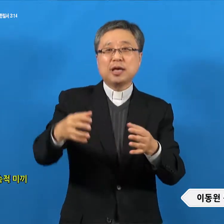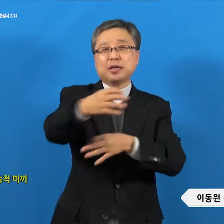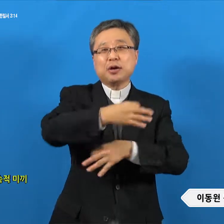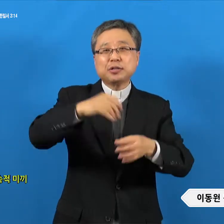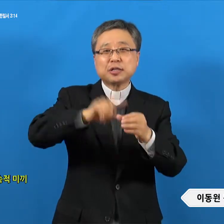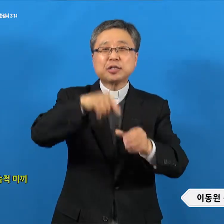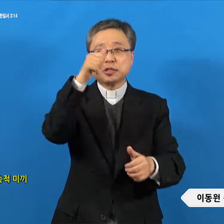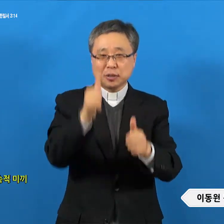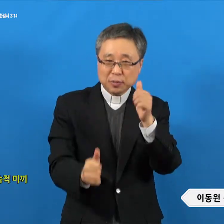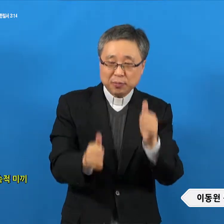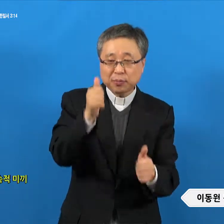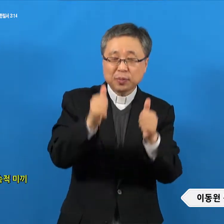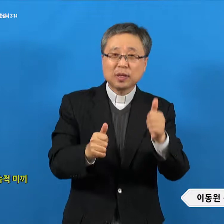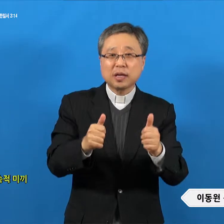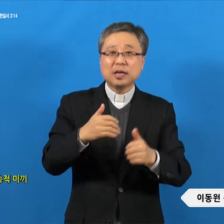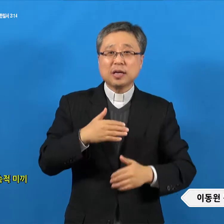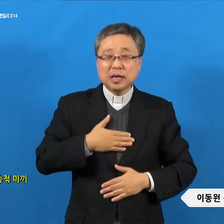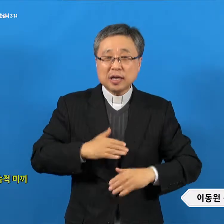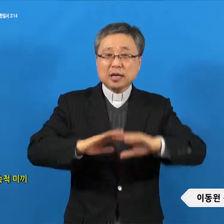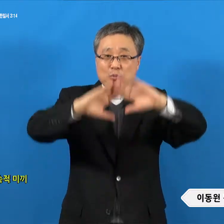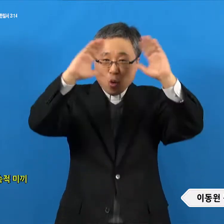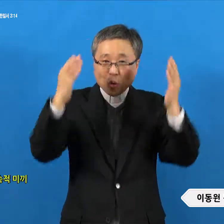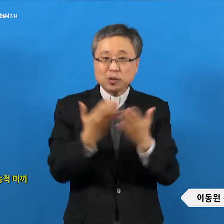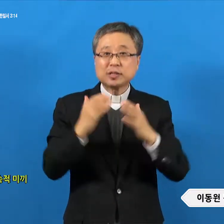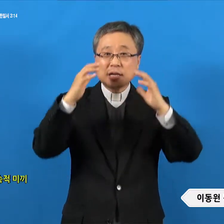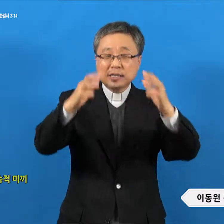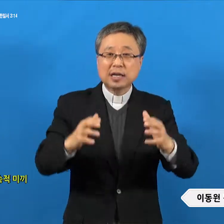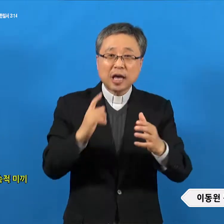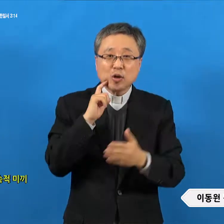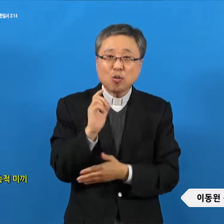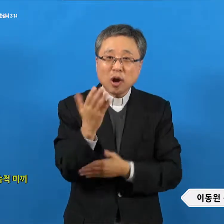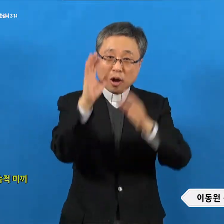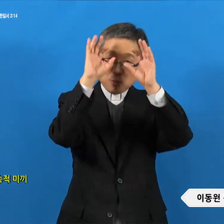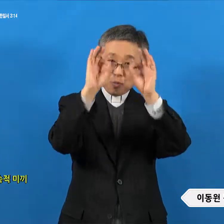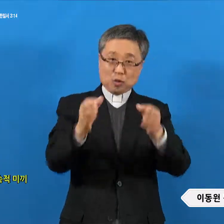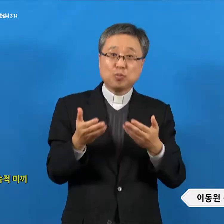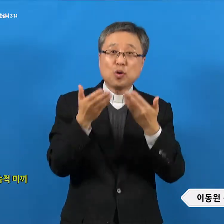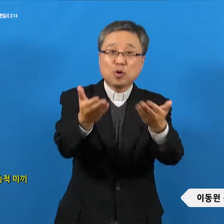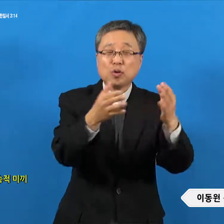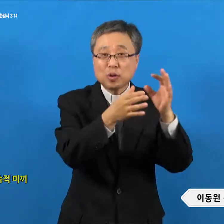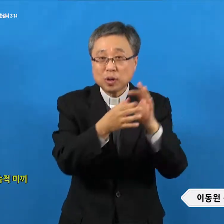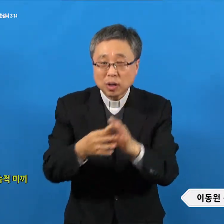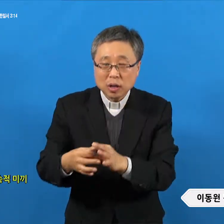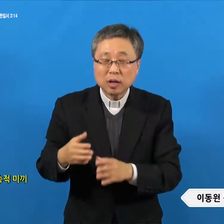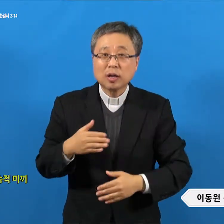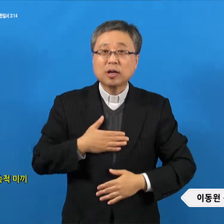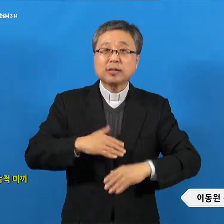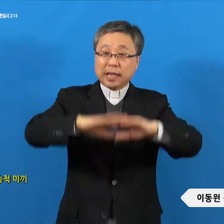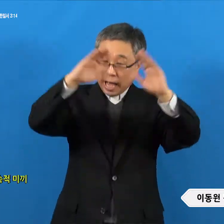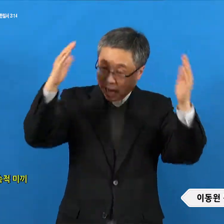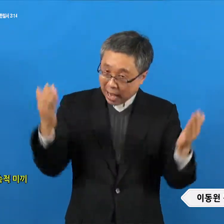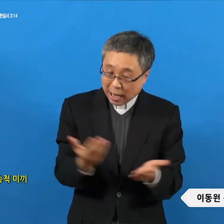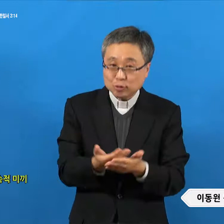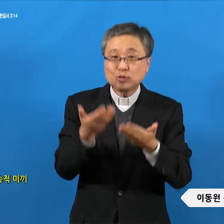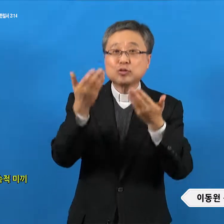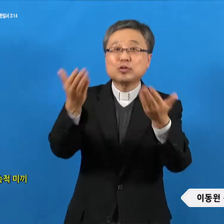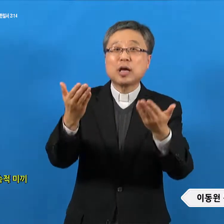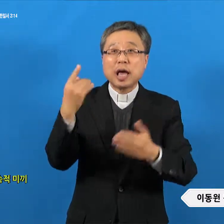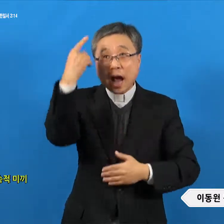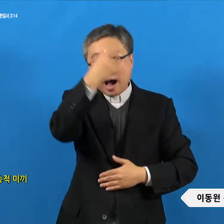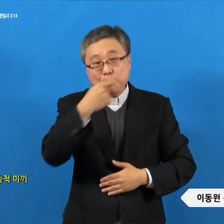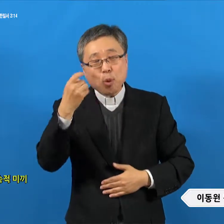시험. 천하만국의 모든 영광을 보여주면서 절만에 다 죽게. 안목의